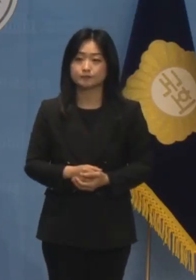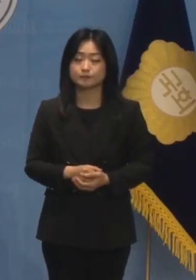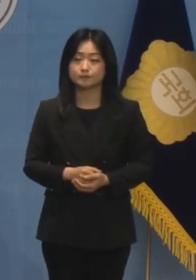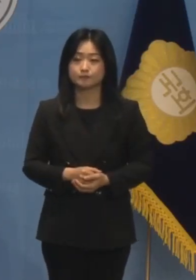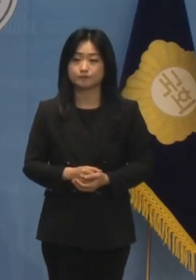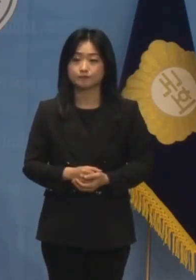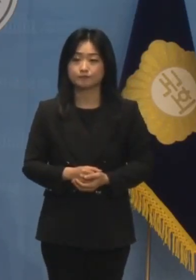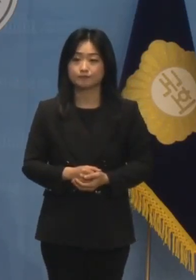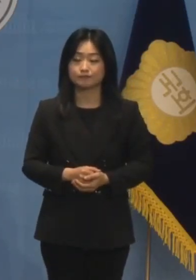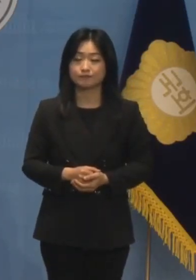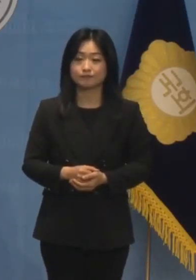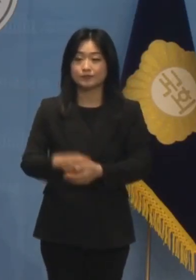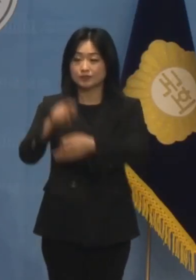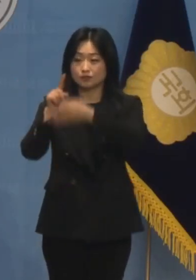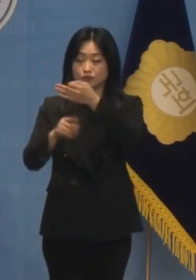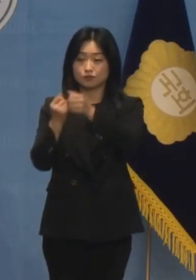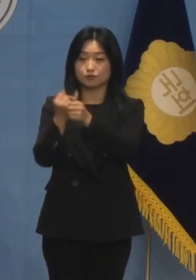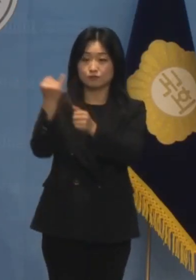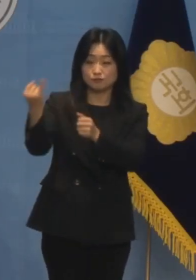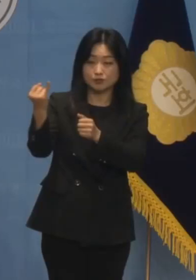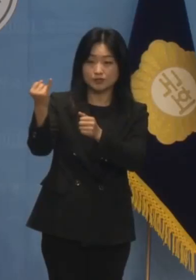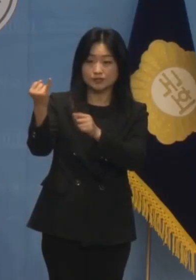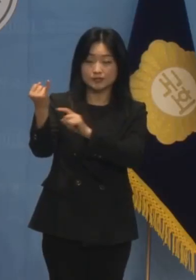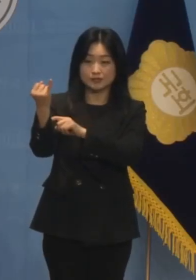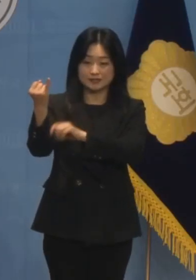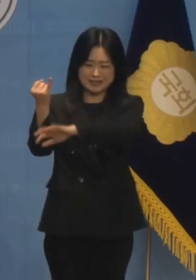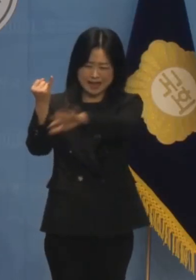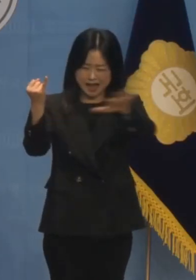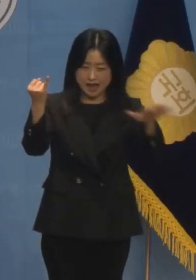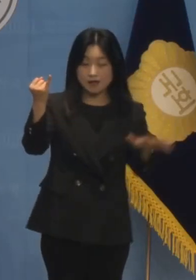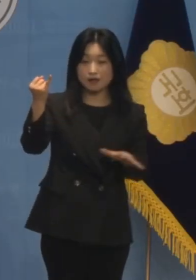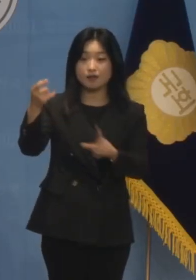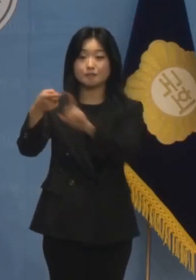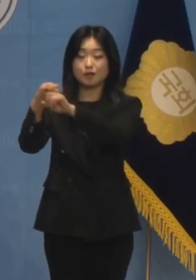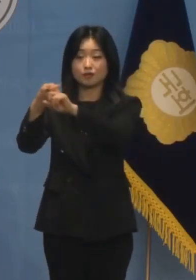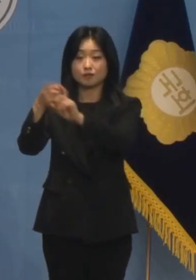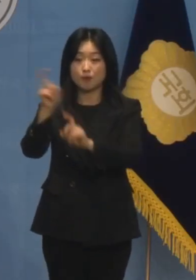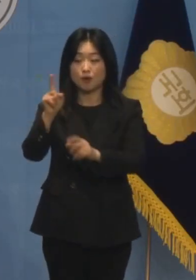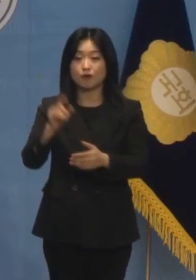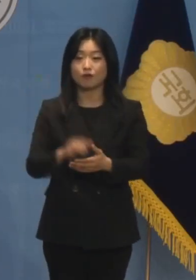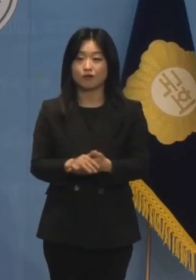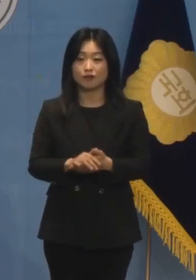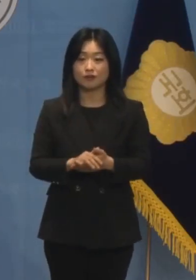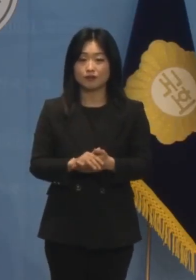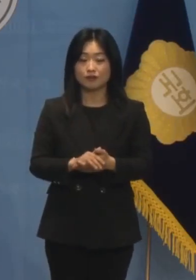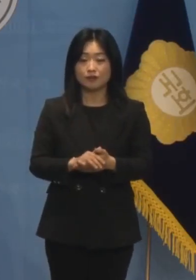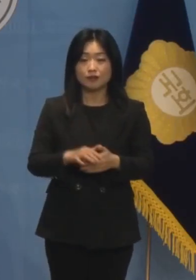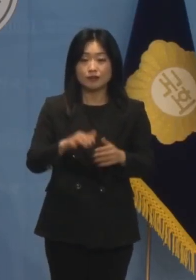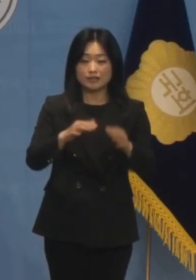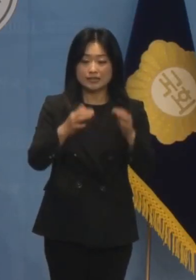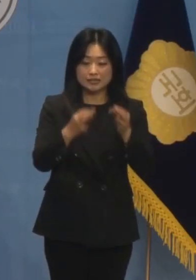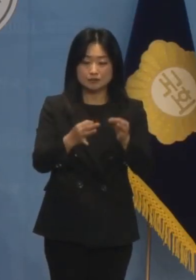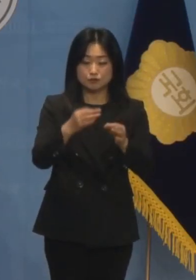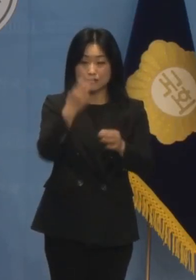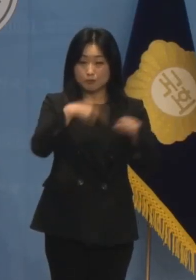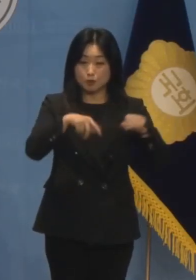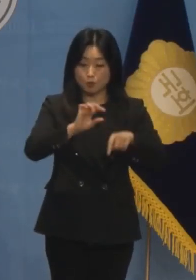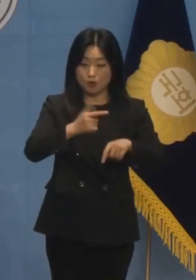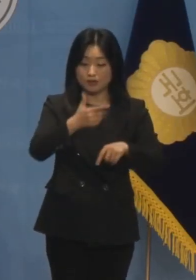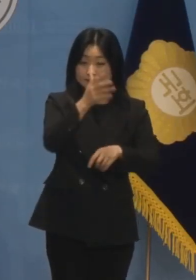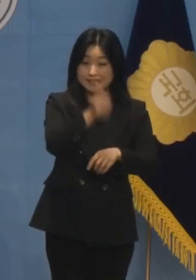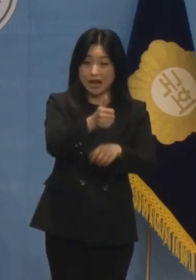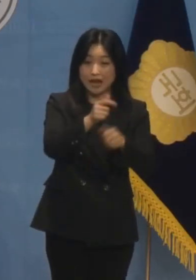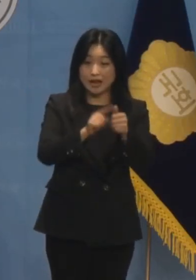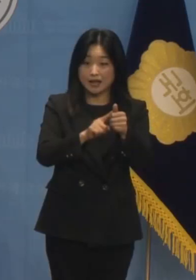가재는 개편이고 초록은 동색이라는 말이 있습니다. 이복현 금융감독원장이 누구입니까?